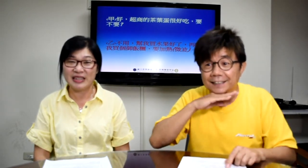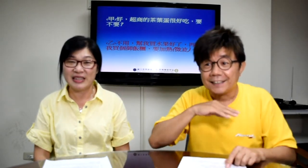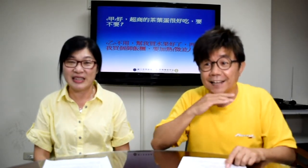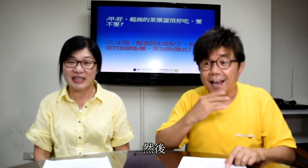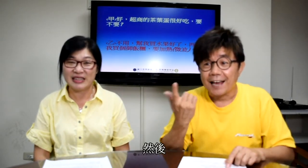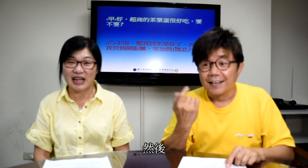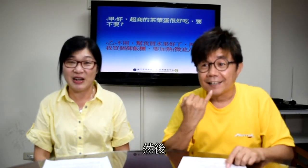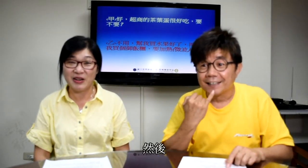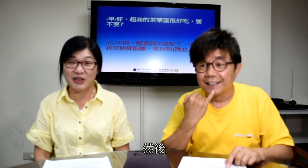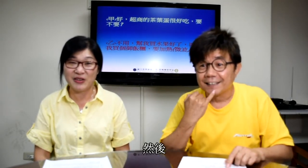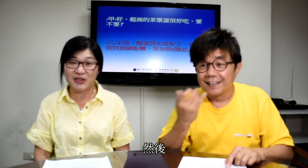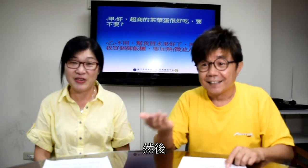然后